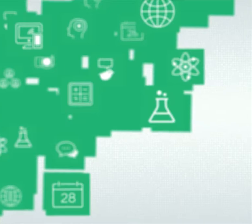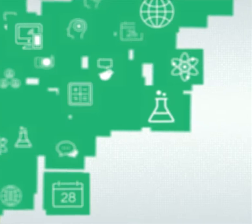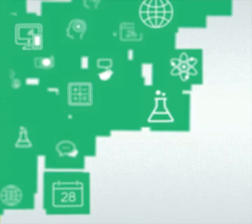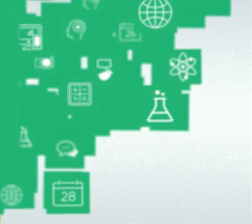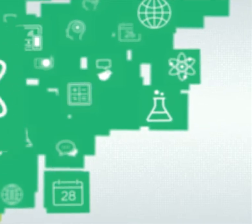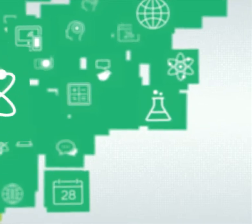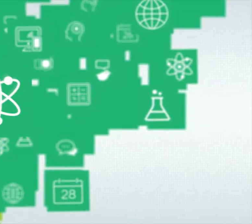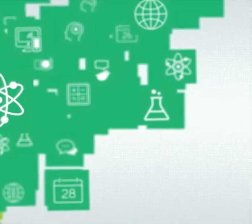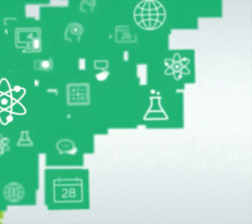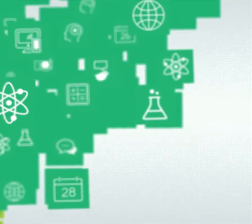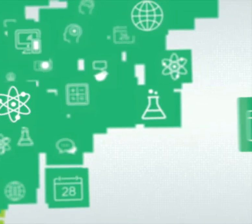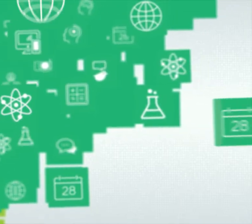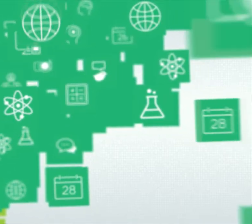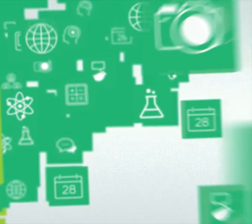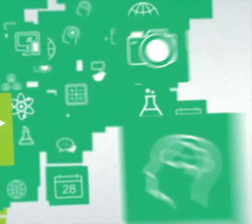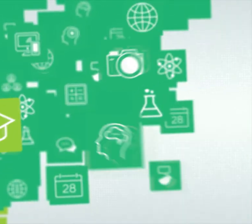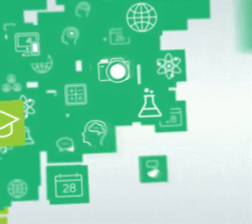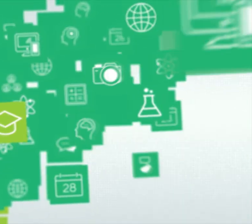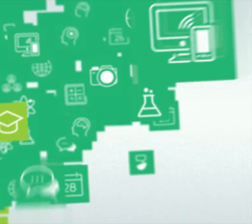E aí